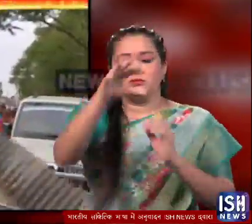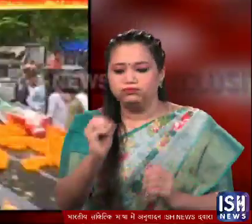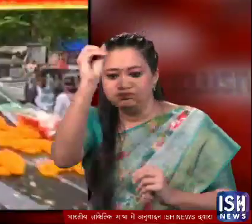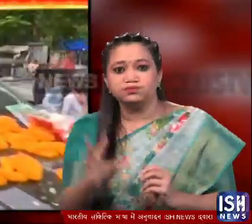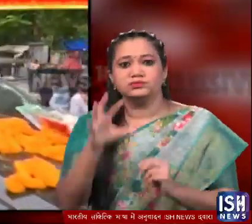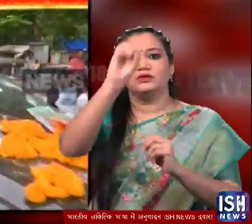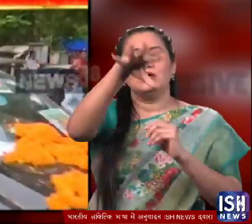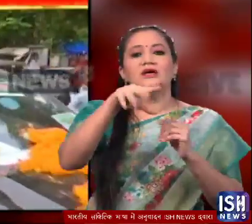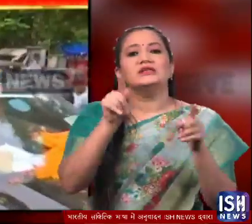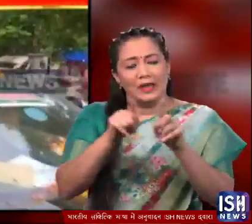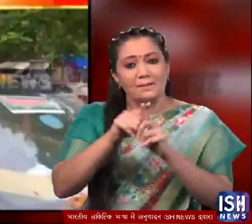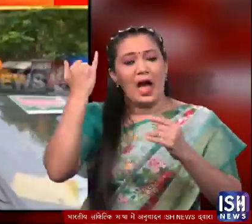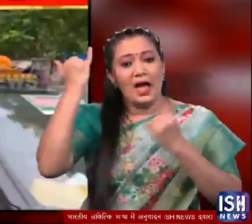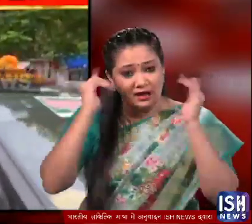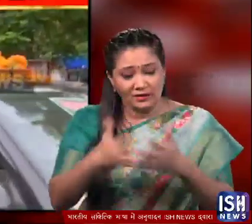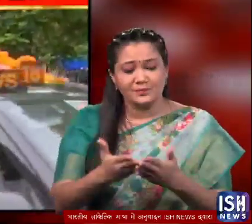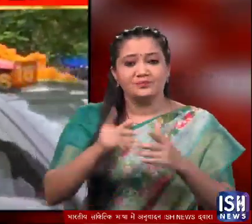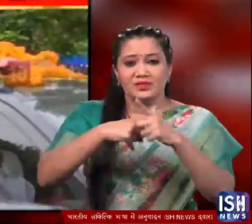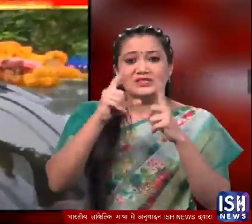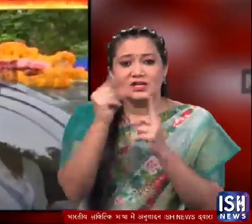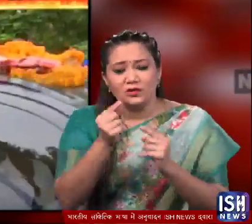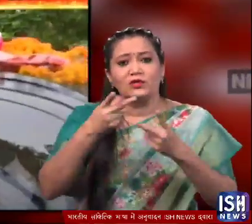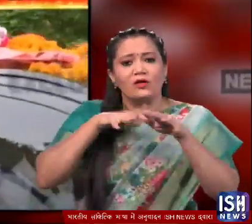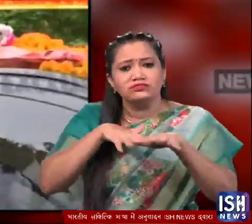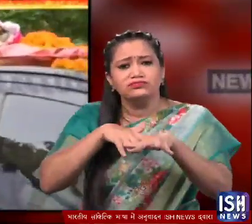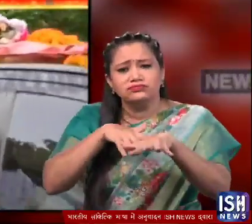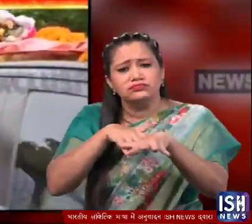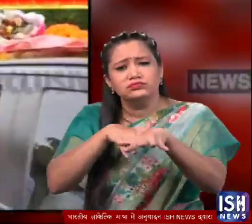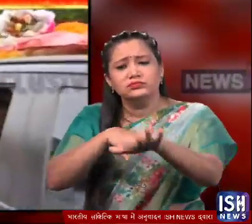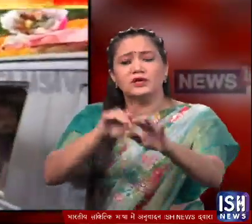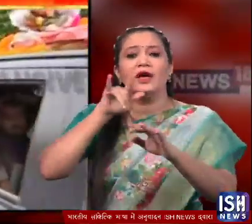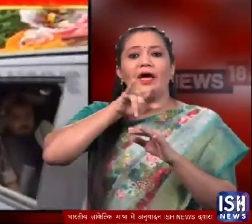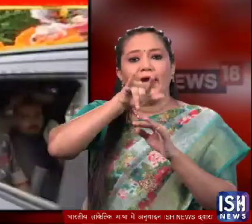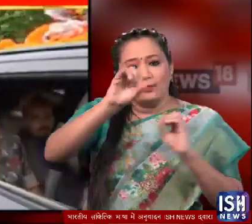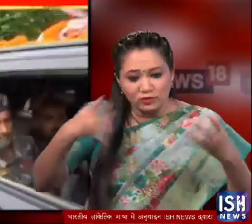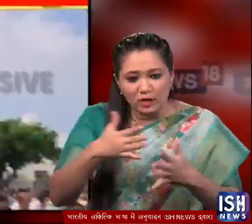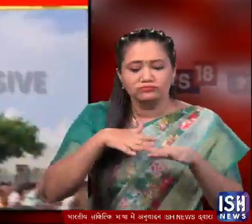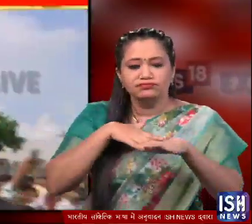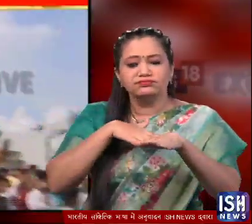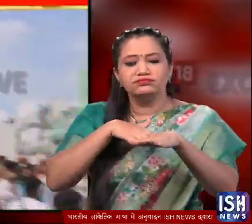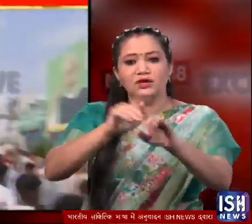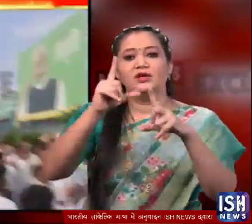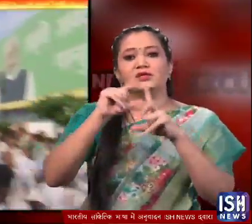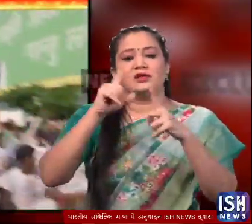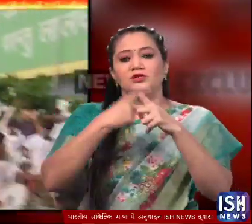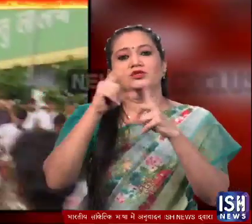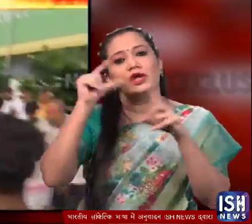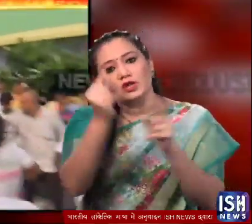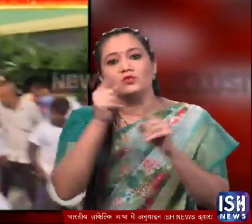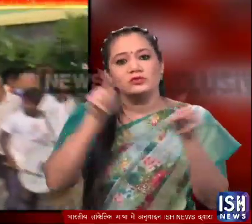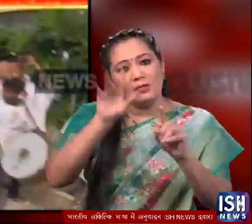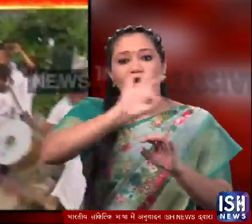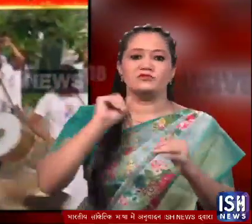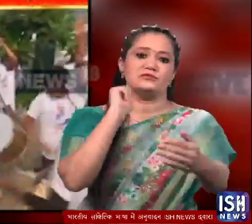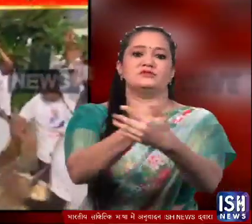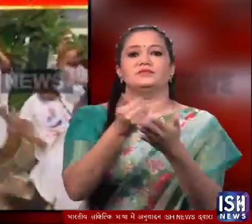गई थी। जेडीयू कार्यकर्ताओं और नेताओं की ये टोली यूं ही सरक सरक कर एयरपोर्ट से चलनी शुरू हुई और जेडीयू के दफ्तर तक ऐसे ही